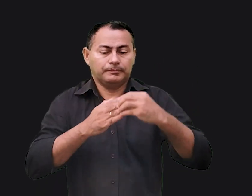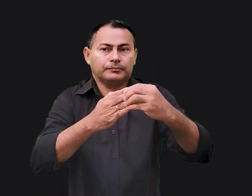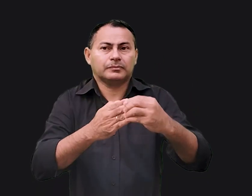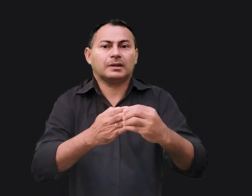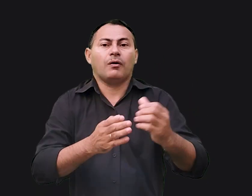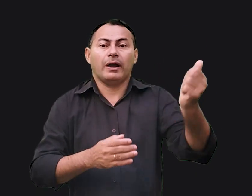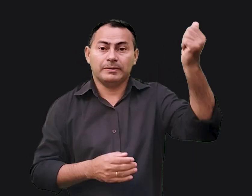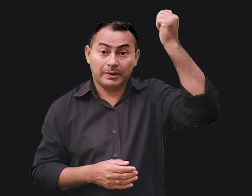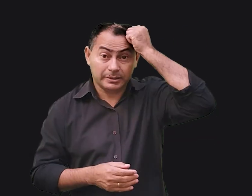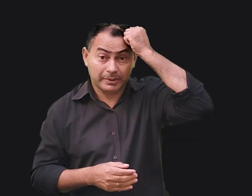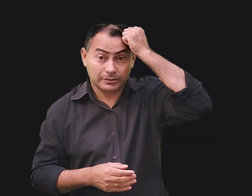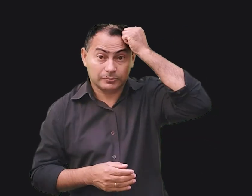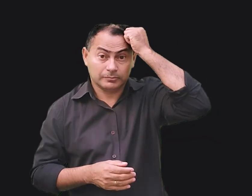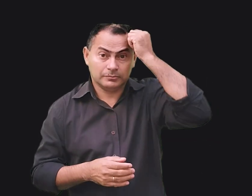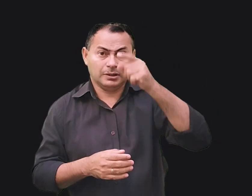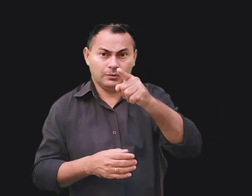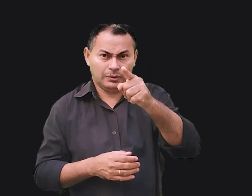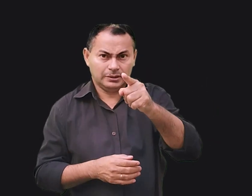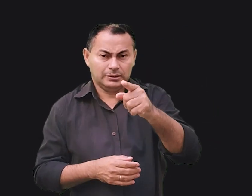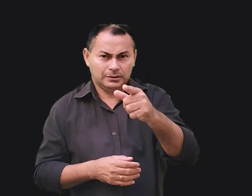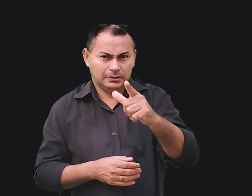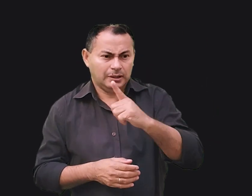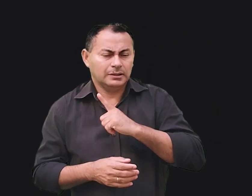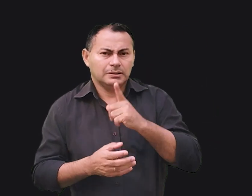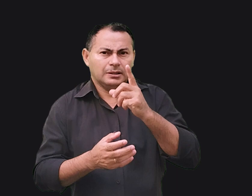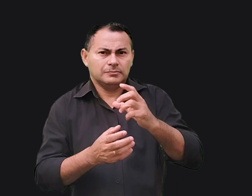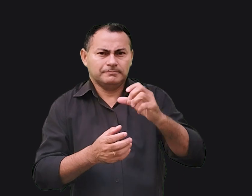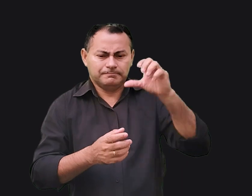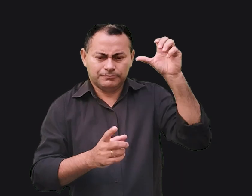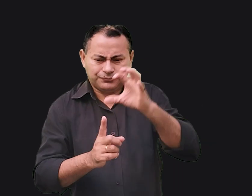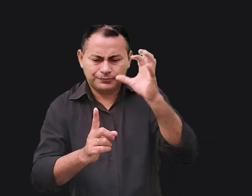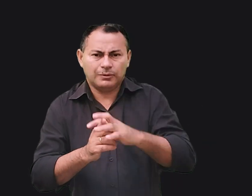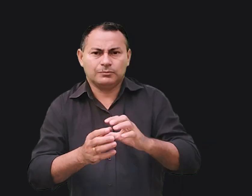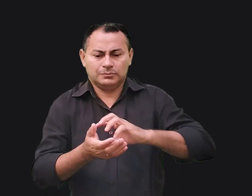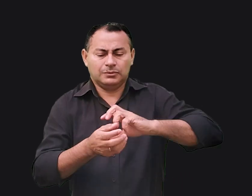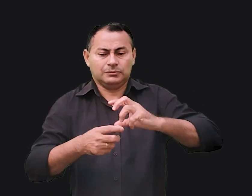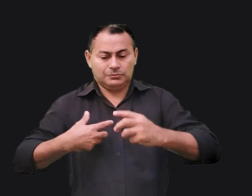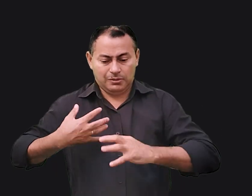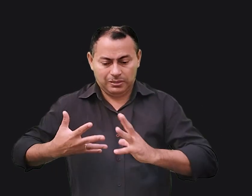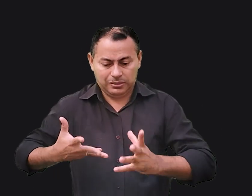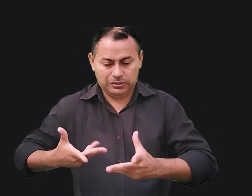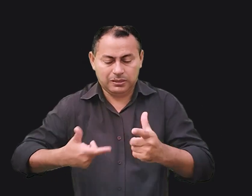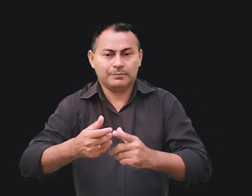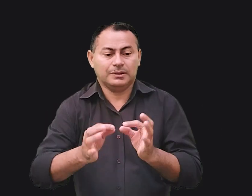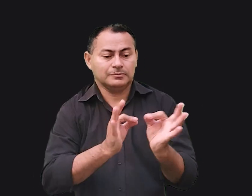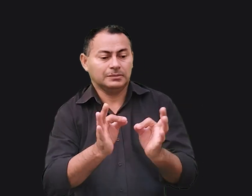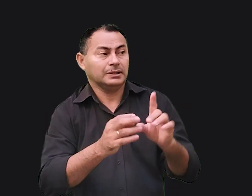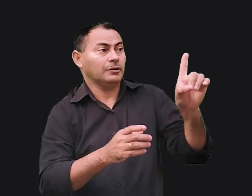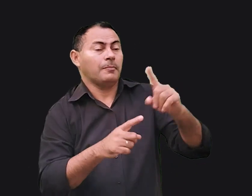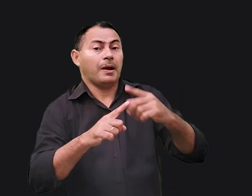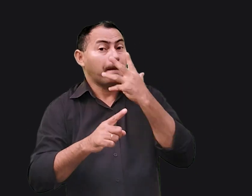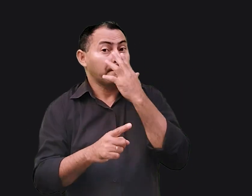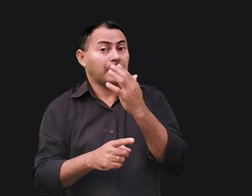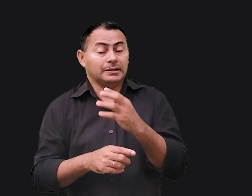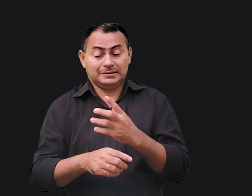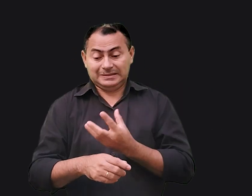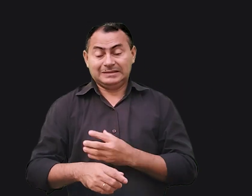levar ao arrependimento. Você não tem que ser massacrado por um trator para se acertar com Deus, mas parece que quando